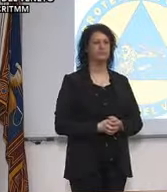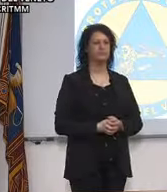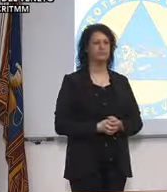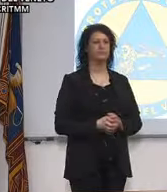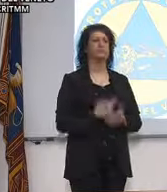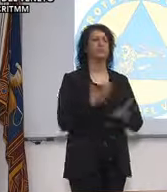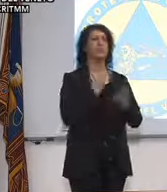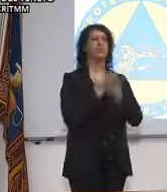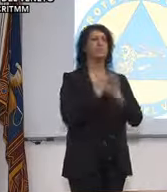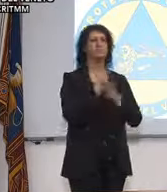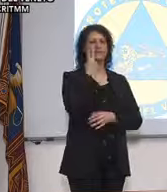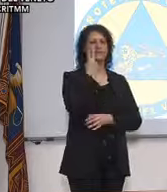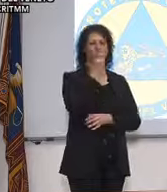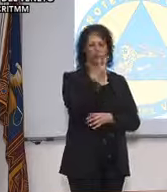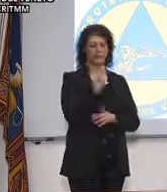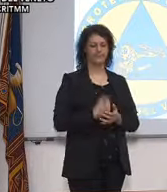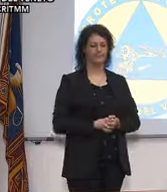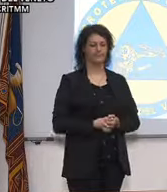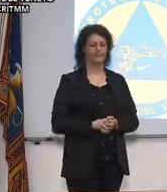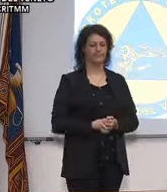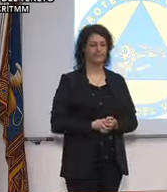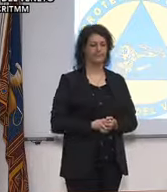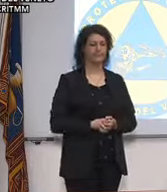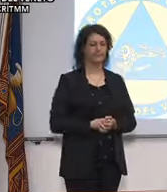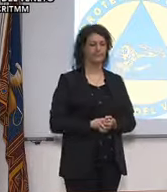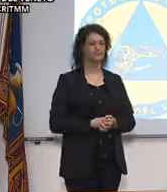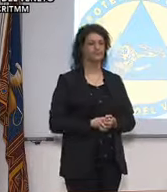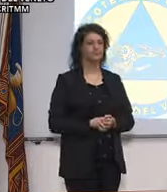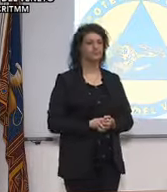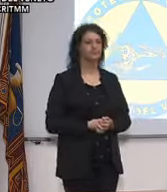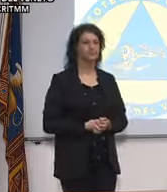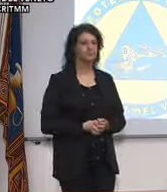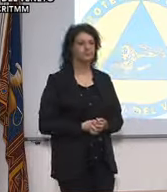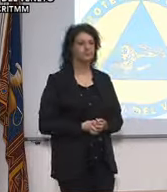due notizie di stampa, ovviamente con